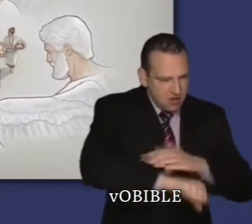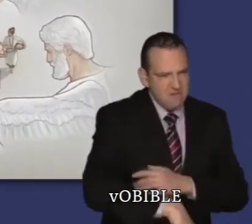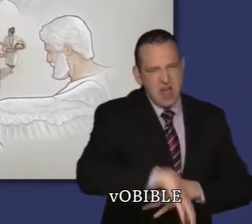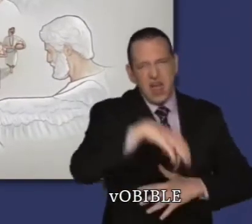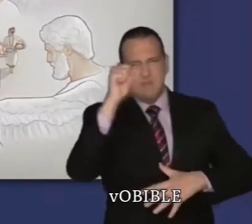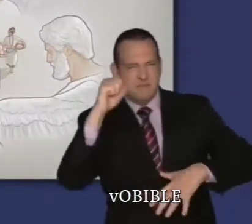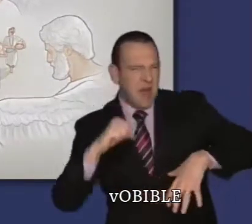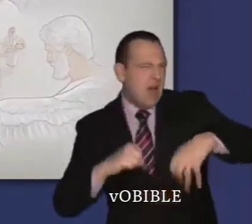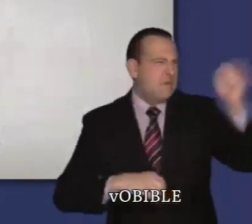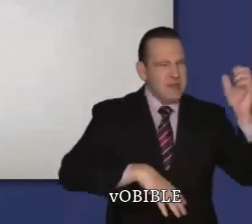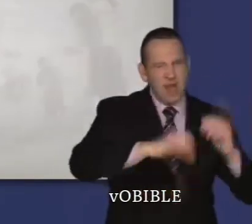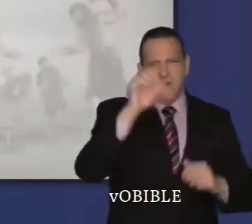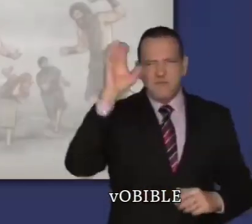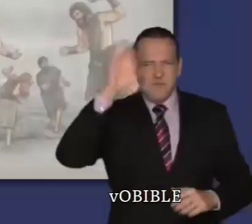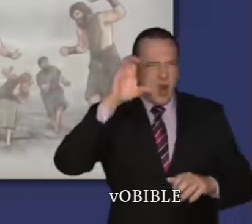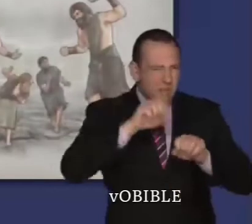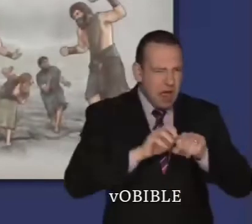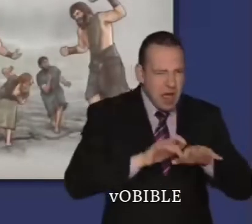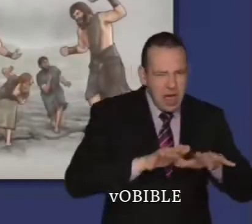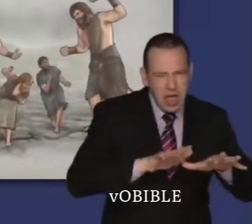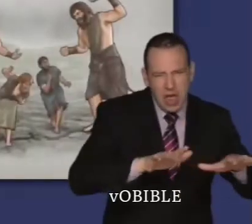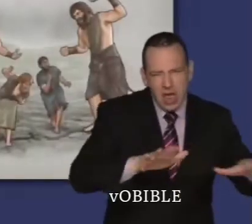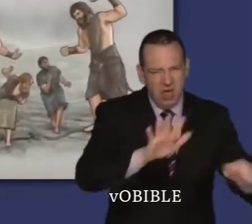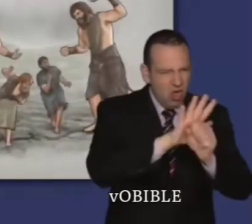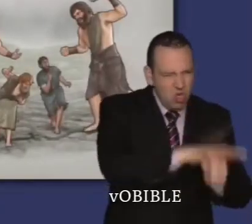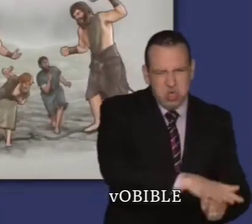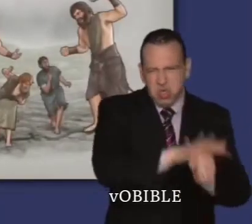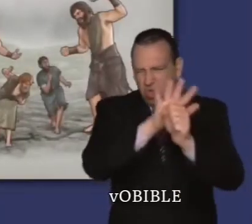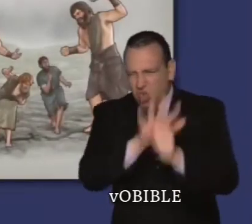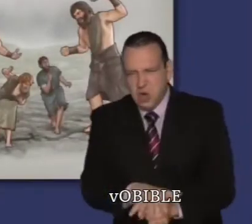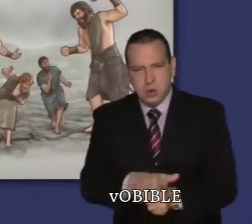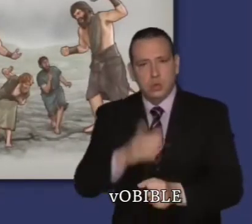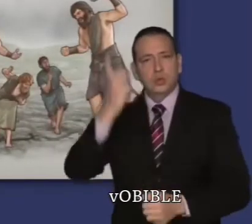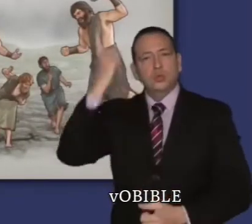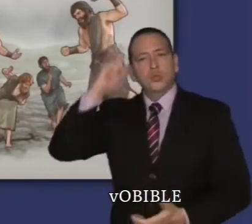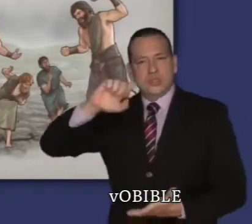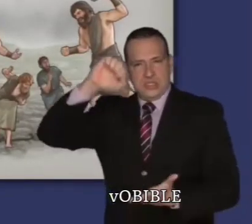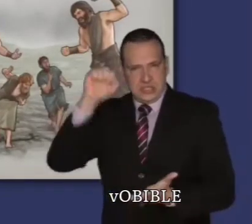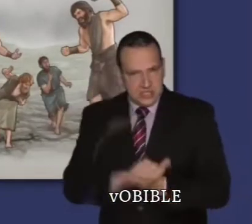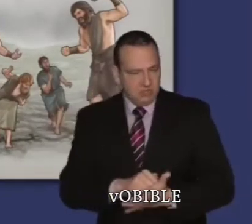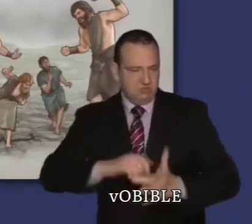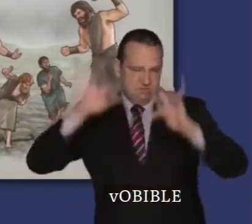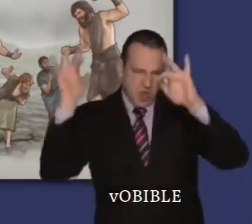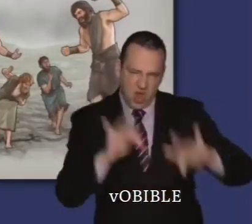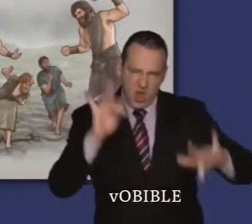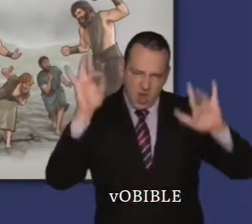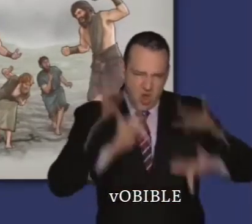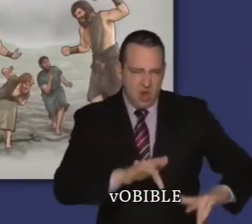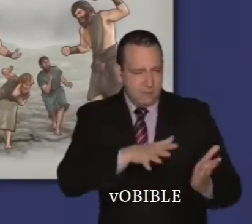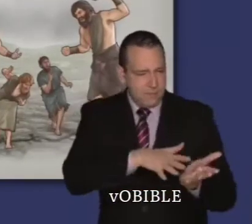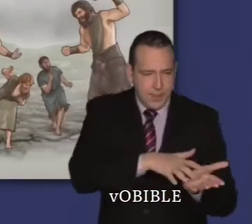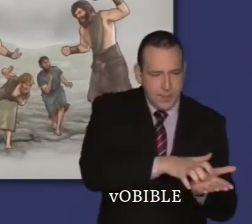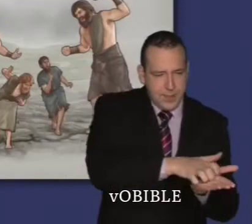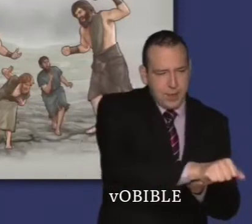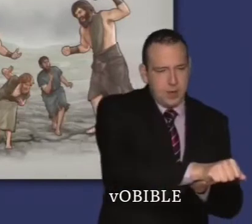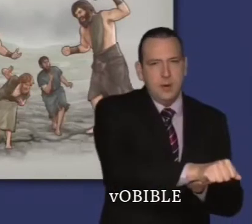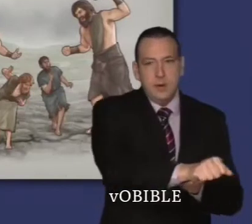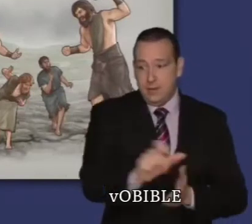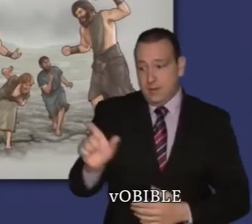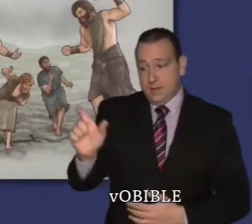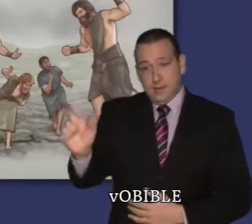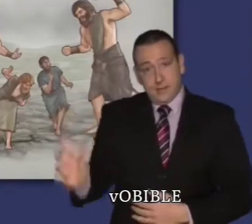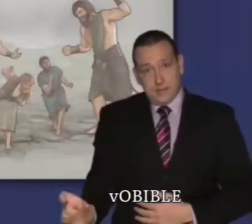Nephilim. La méchanceté prend une telle ampleur que Dieu décide d'en finir avec tous les humains en faisant venir un